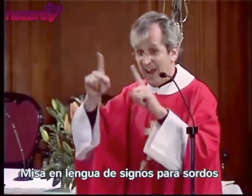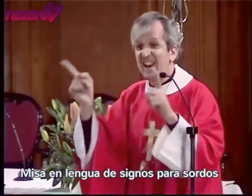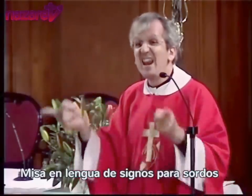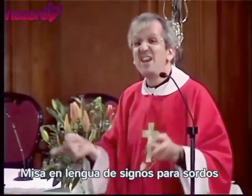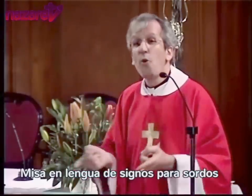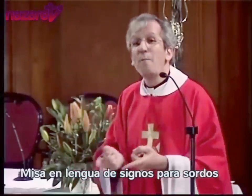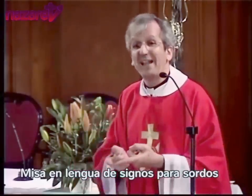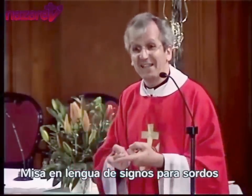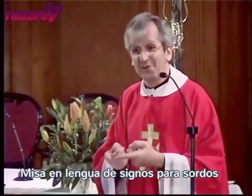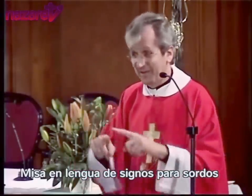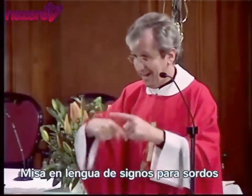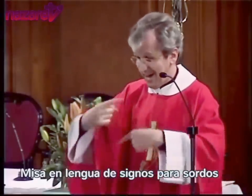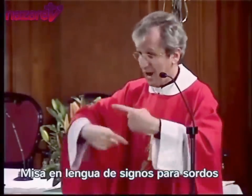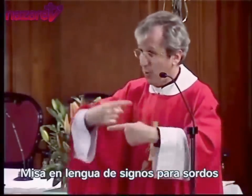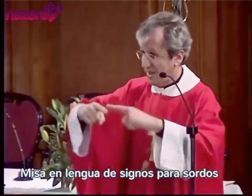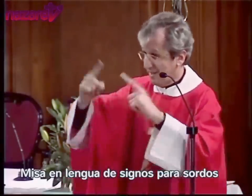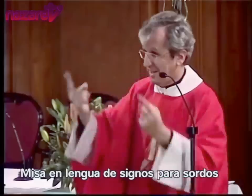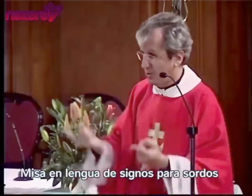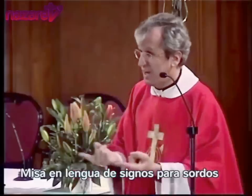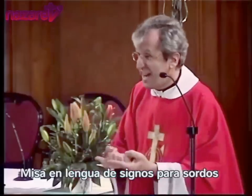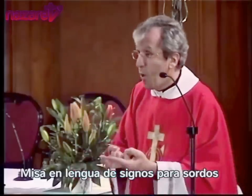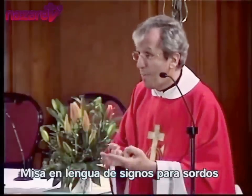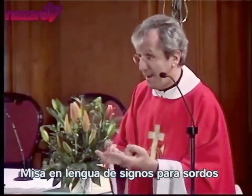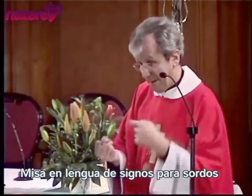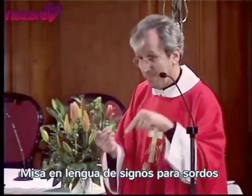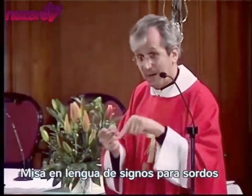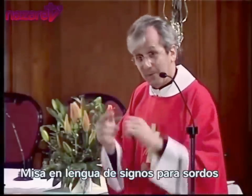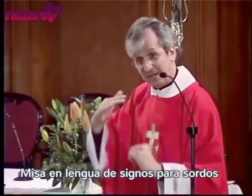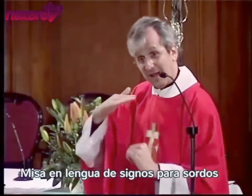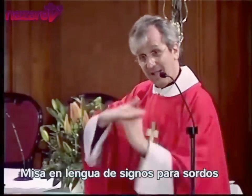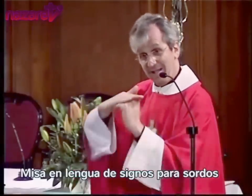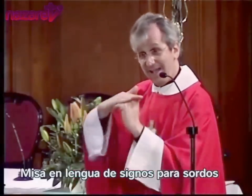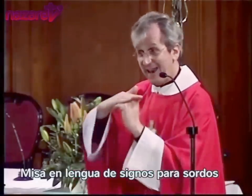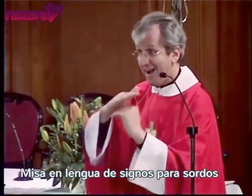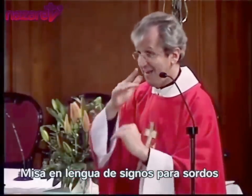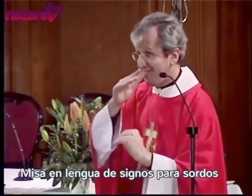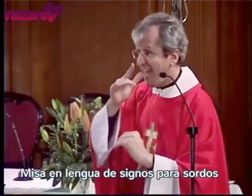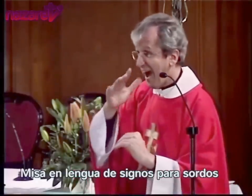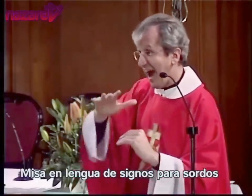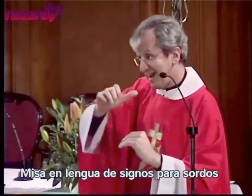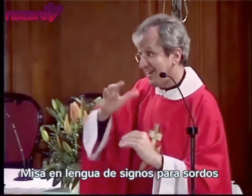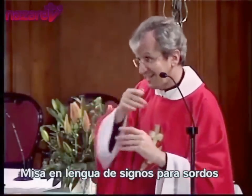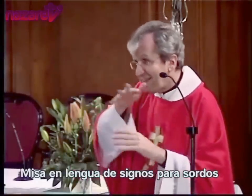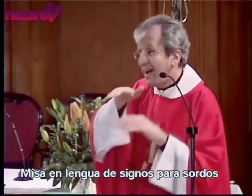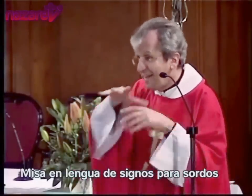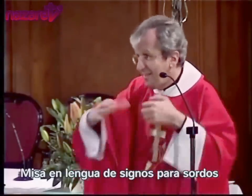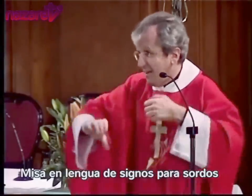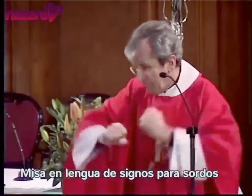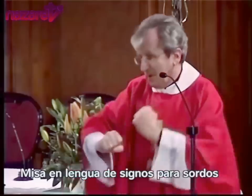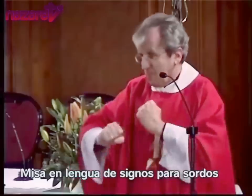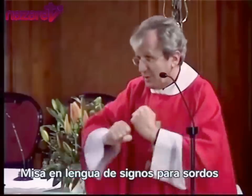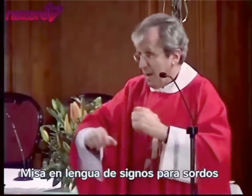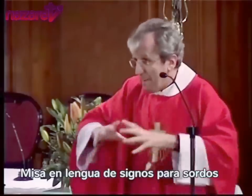Fijaros en el neumático, ¿eh? La rueda de coche, neuma. Viene porque está llena de aire, está llena